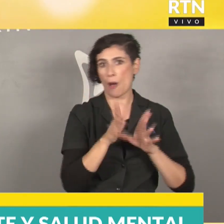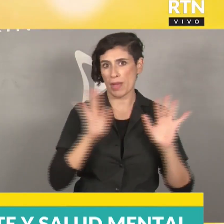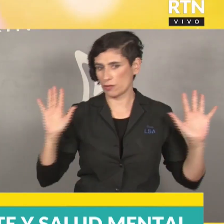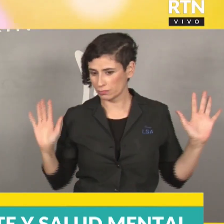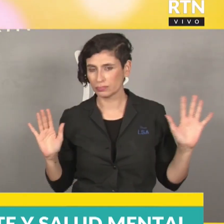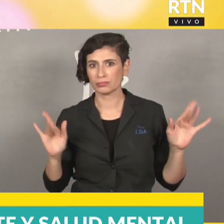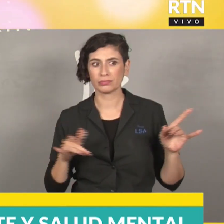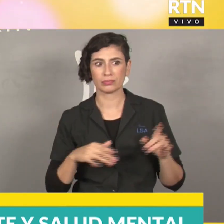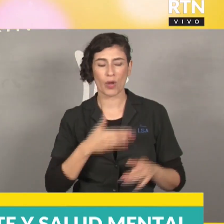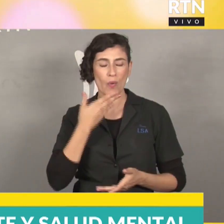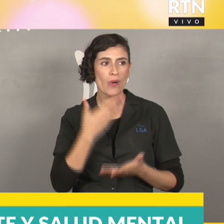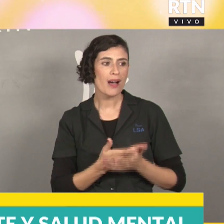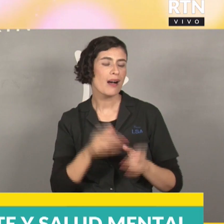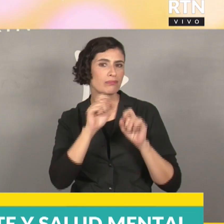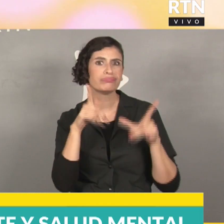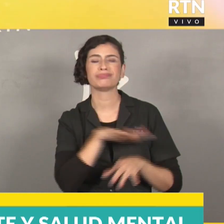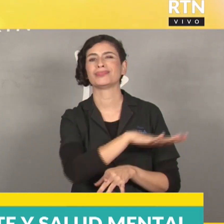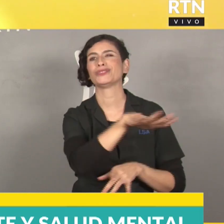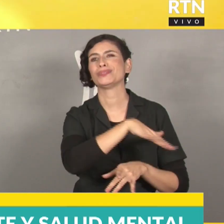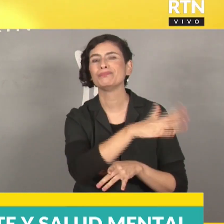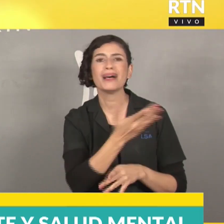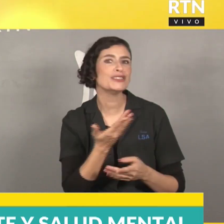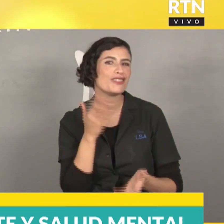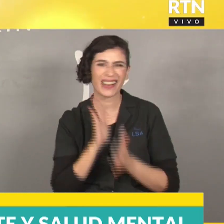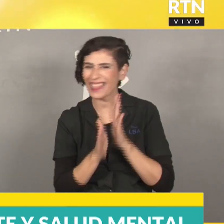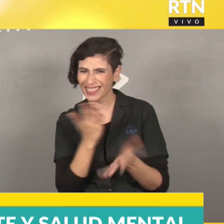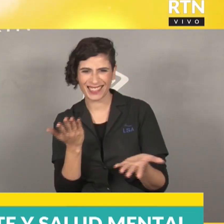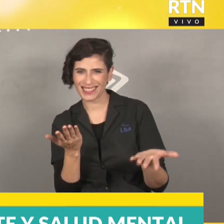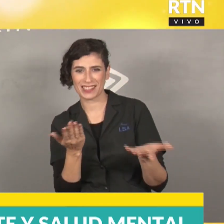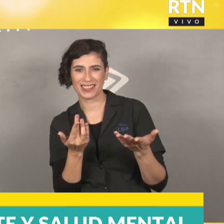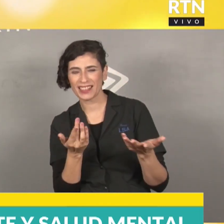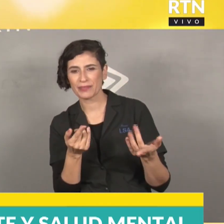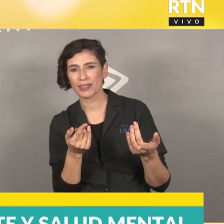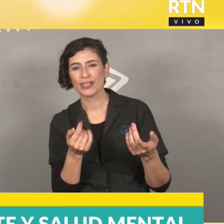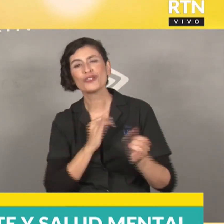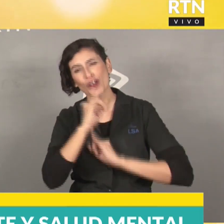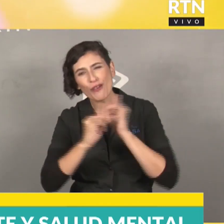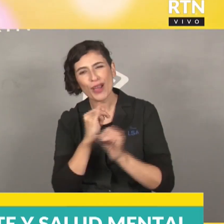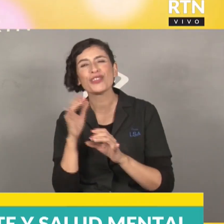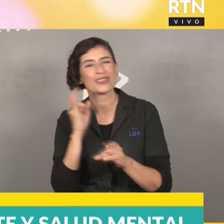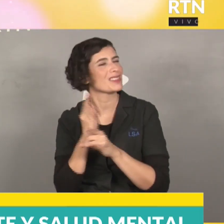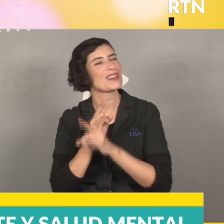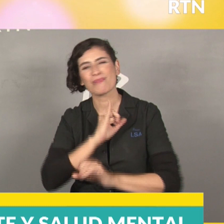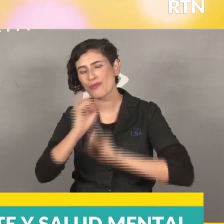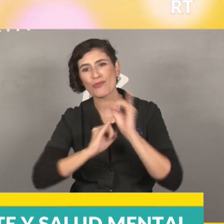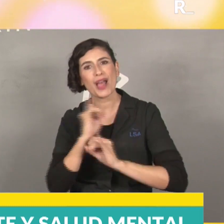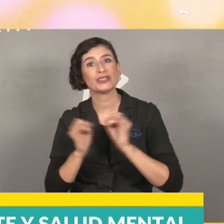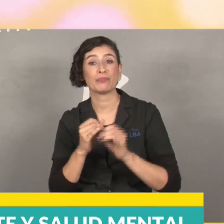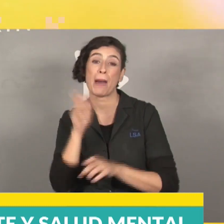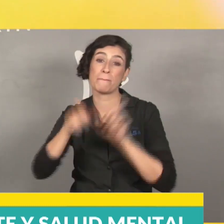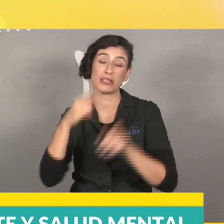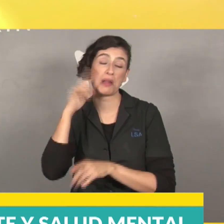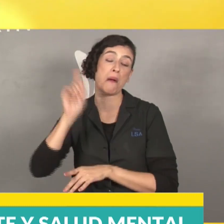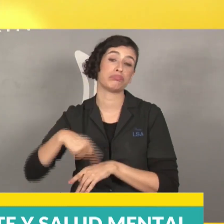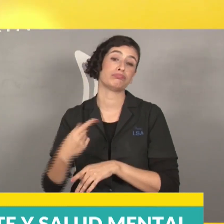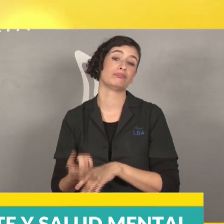Sí, es un espacio increíble, porque es un espacio gratuito. Esto está bueno siempre contarle a la gente que no conoce por